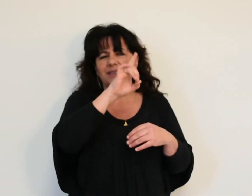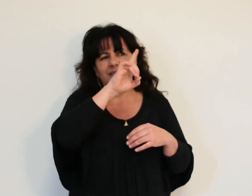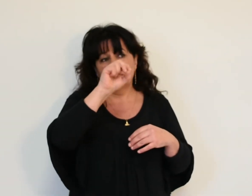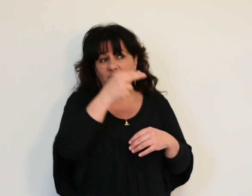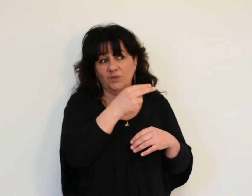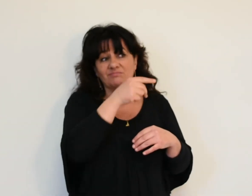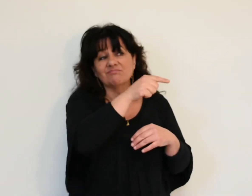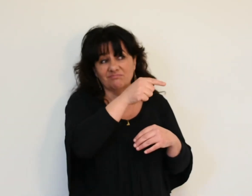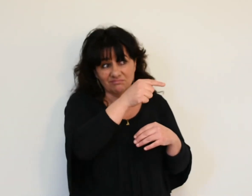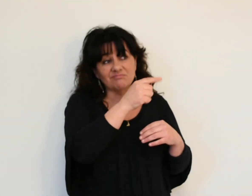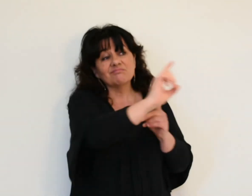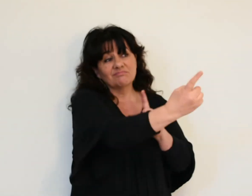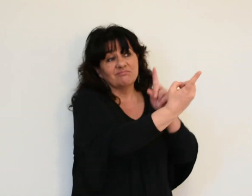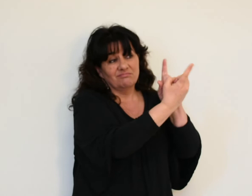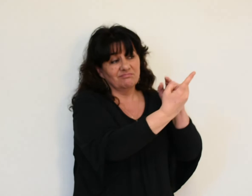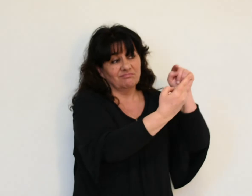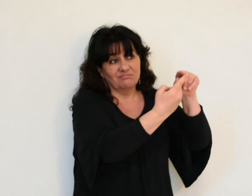chez une veuve étrangère.